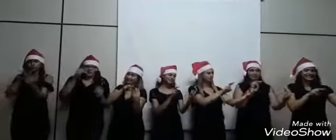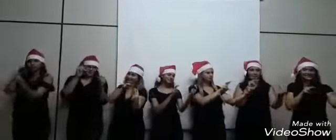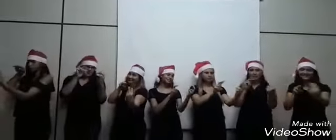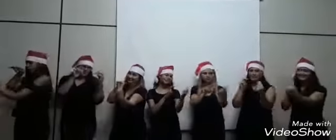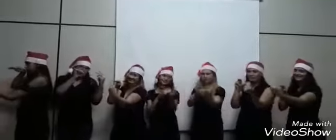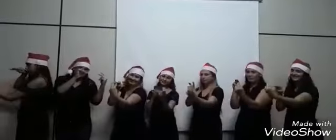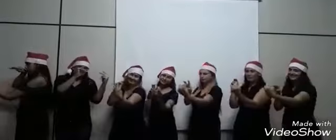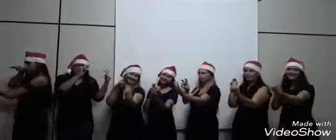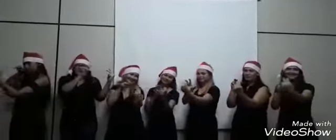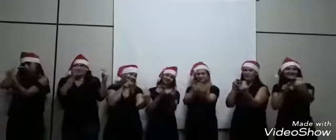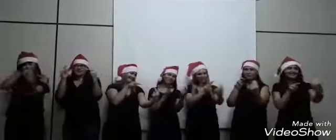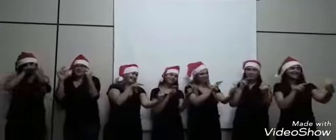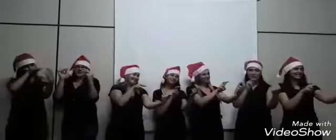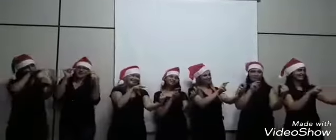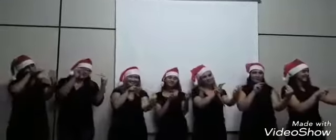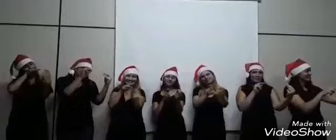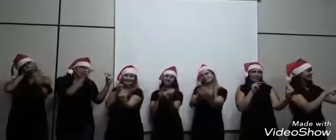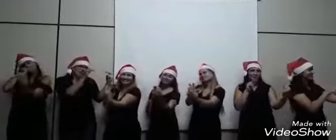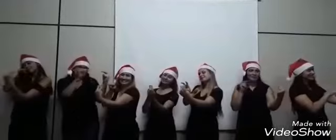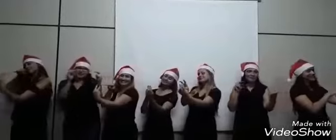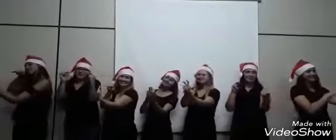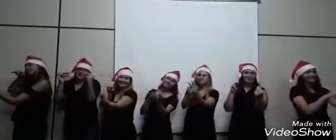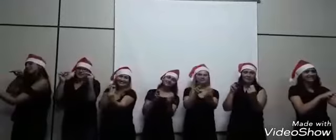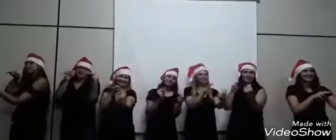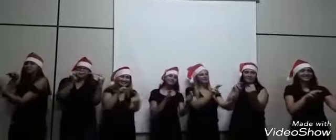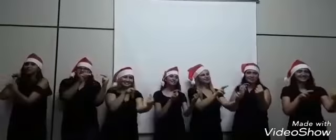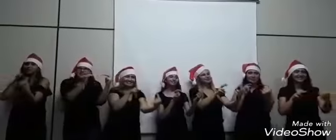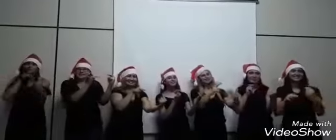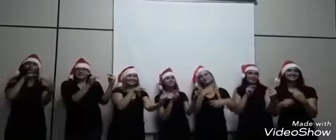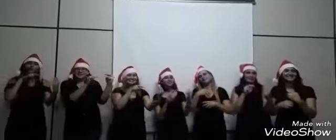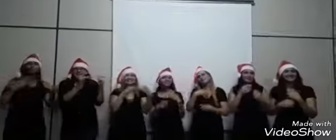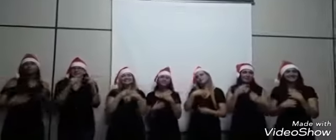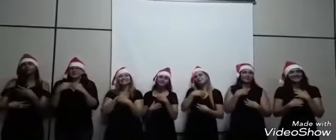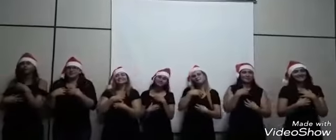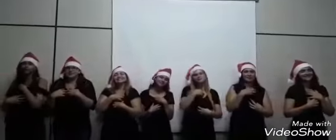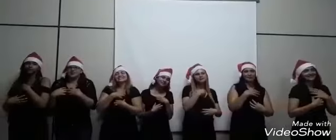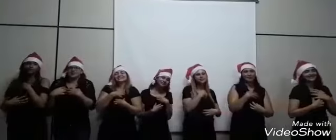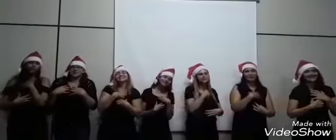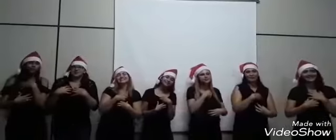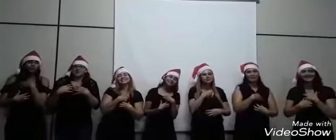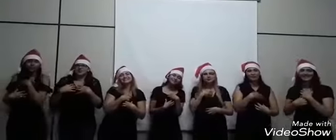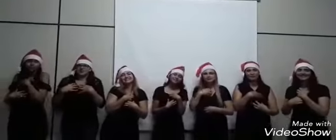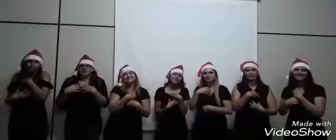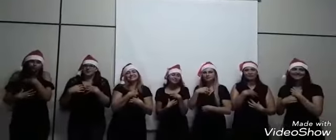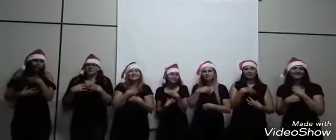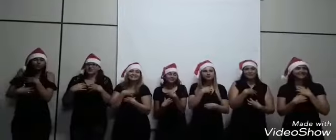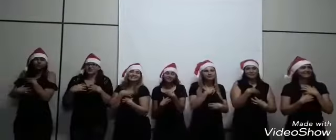olham com brilho no olhar A gente já sente chegando o